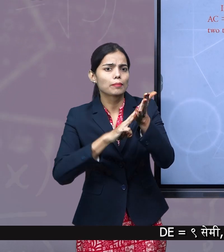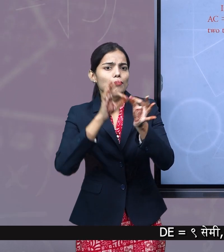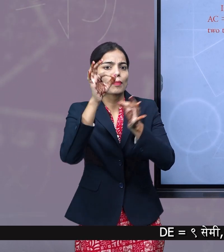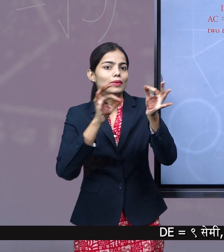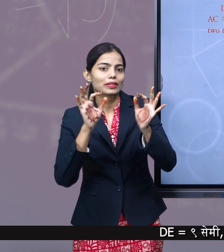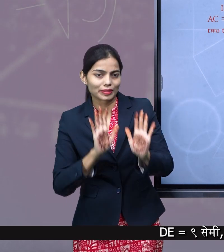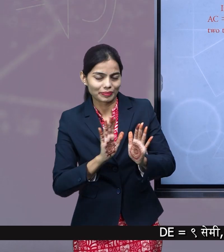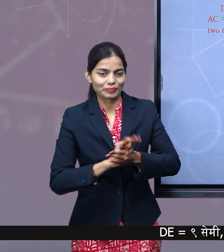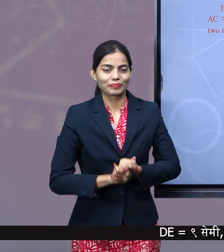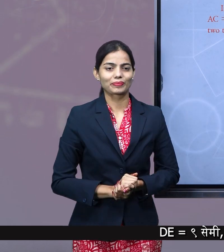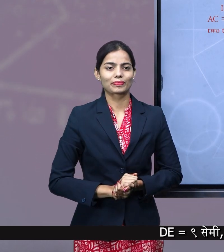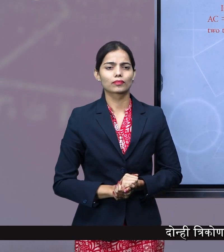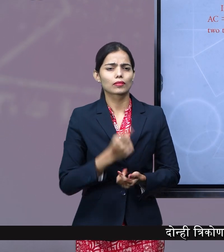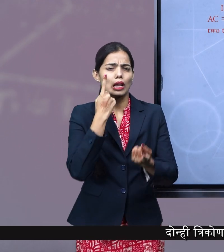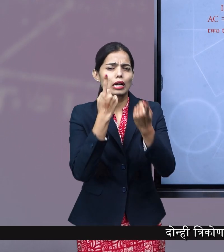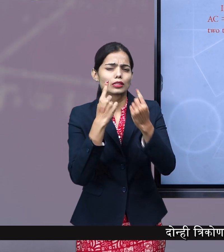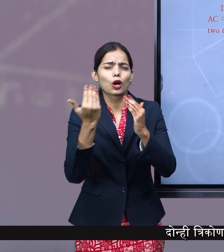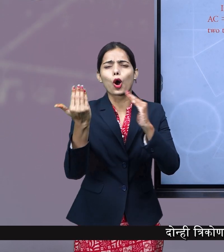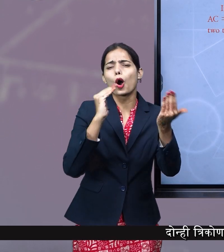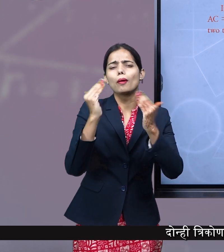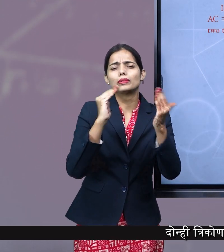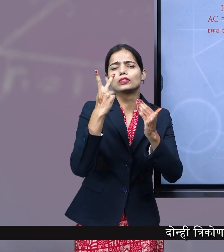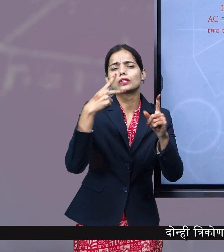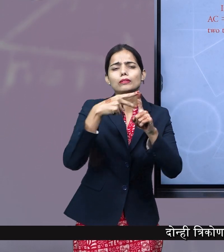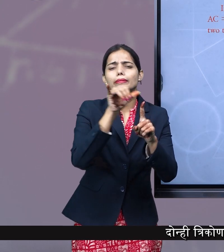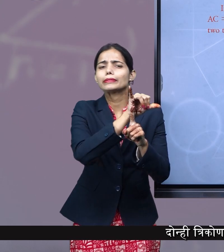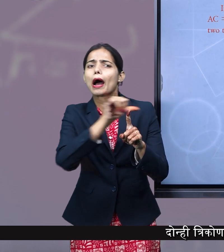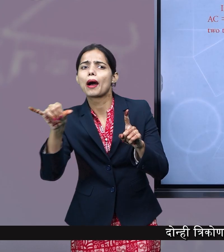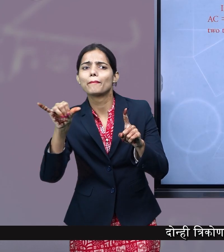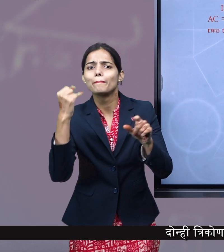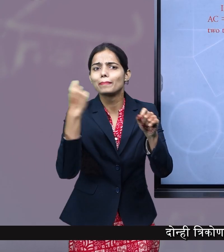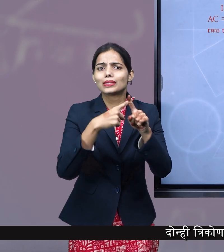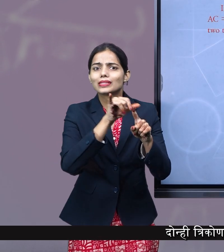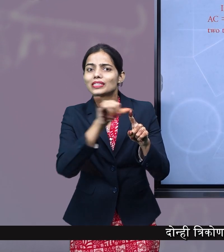सेंटीमीटर. दोन्ही त्रिकोण एकरूप आहेत की नाही हे तपासा.